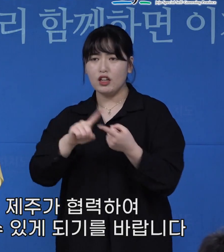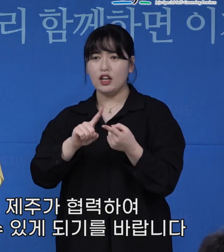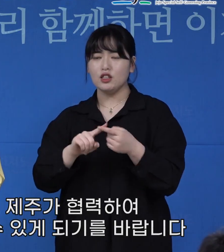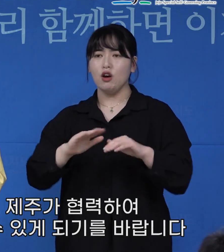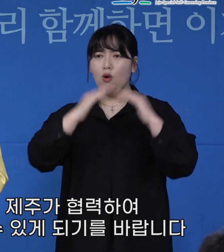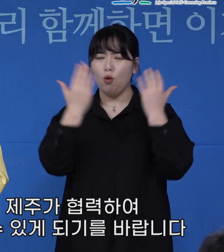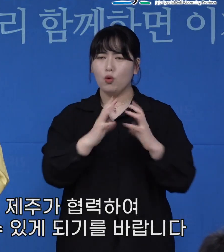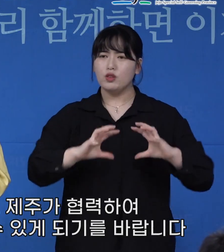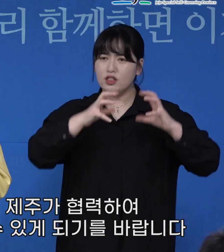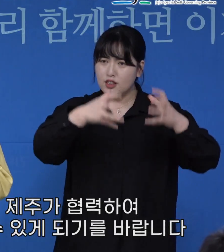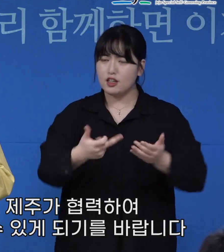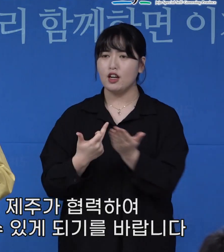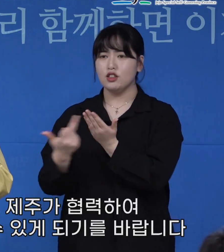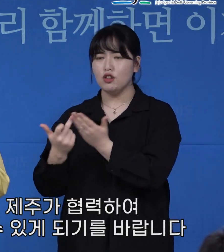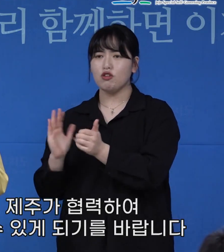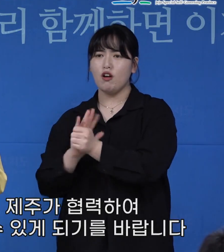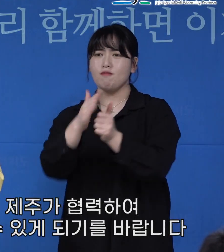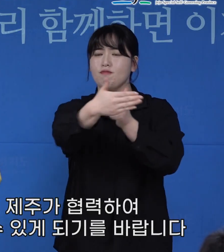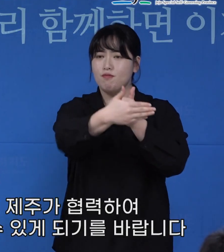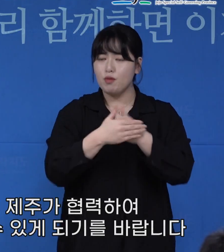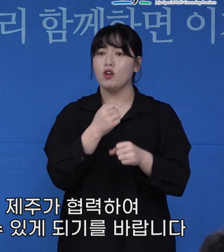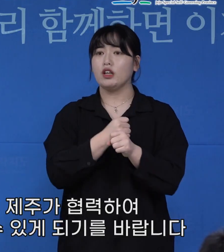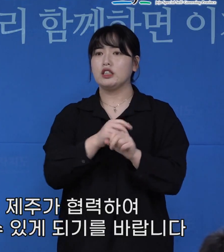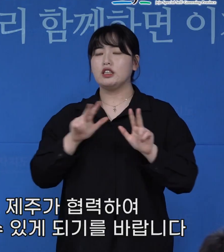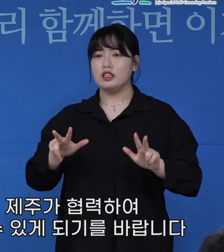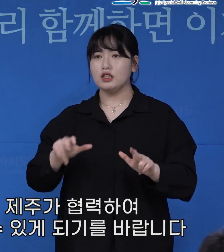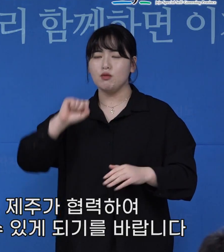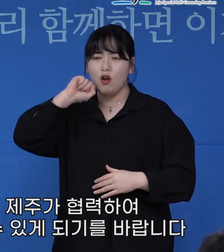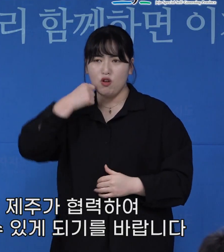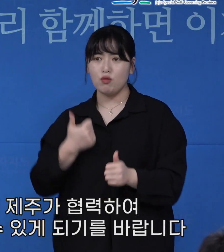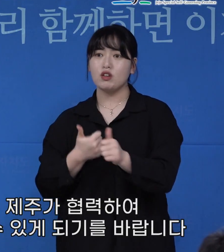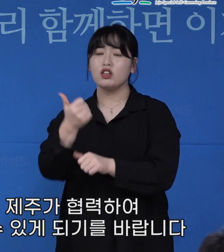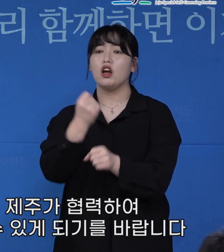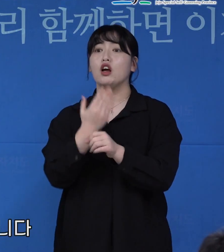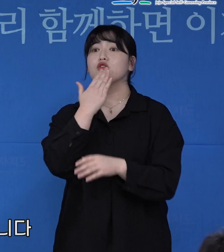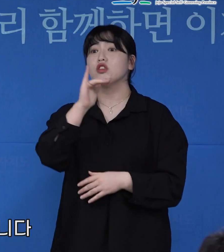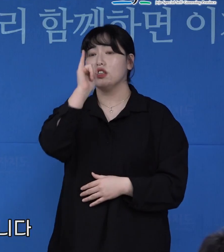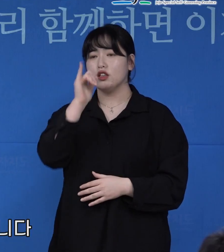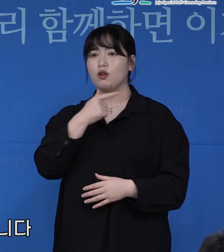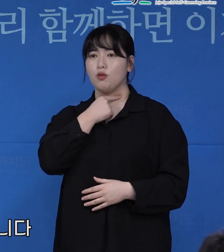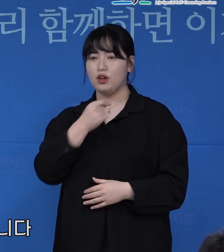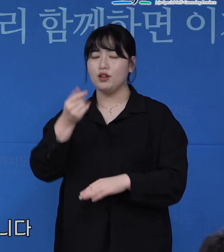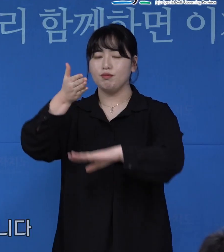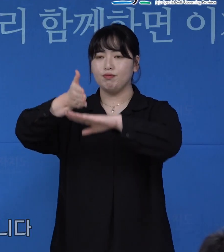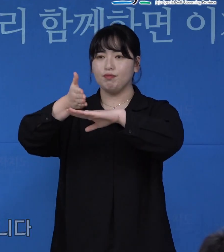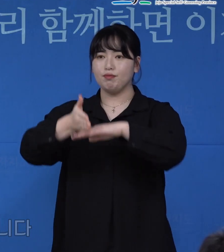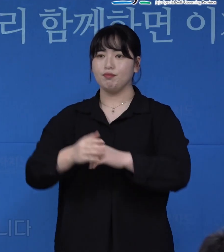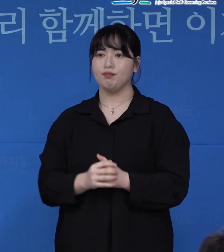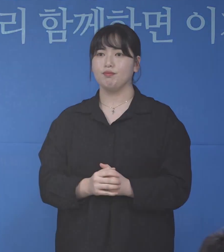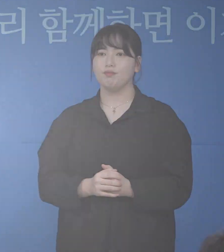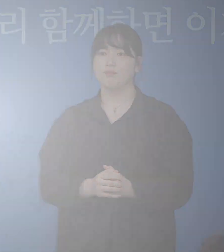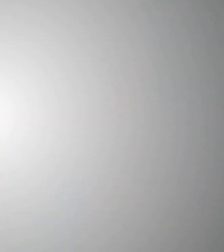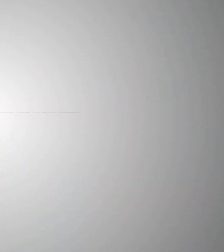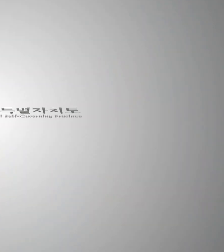협력하여 지금의 어려움을 이겨낼 수 있게 되기를 바랍니다. 네, 고맙습니다.